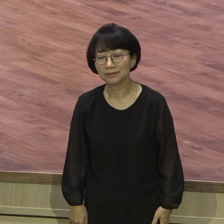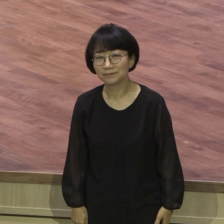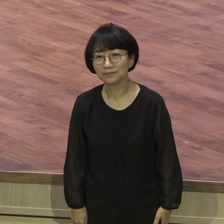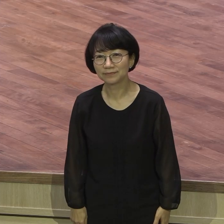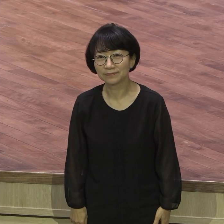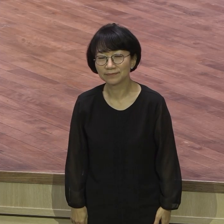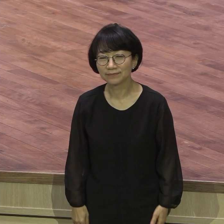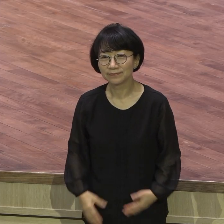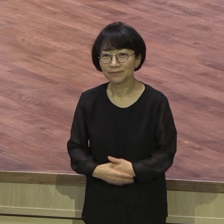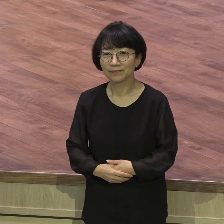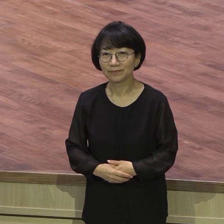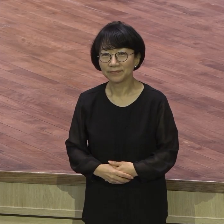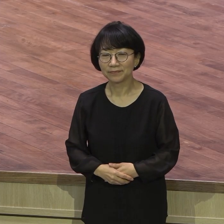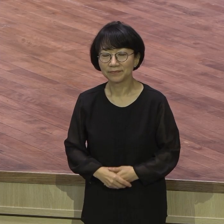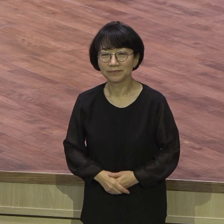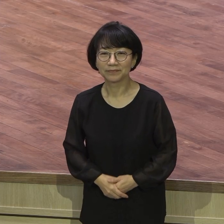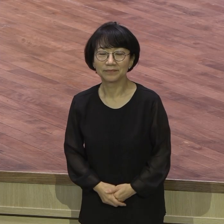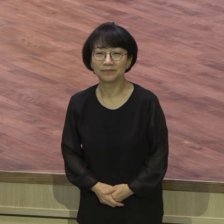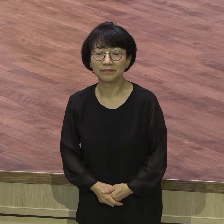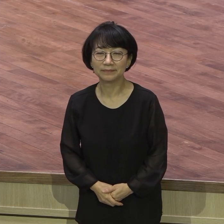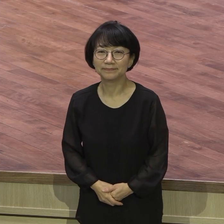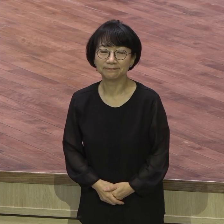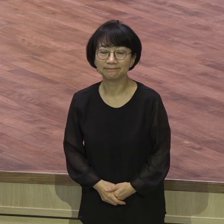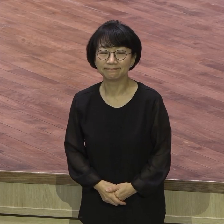이게 예수 믿는 사람이 이해가 되는 말입니까?